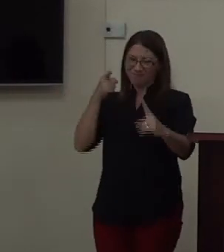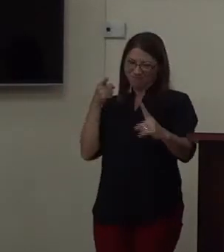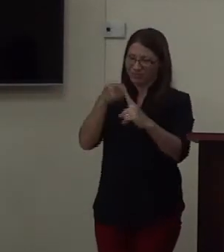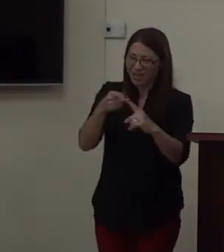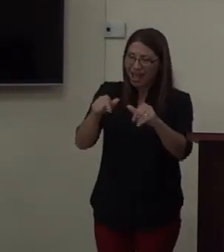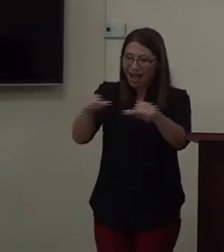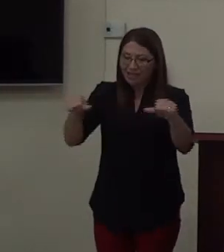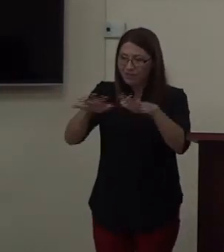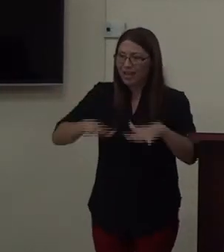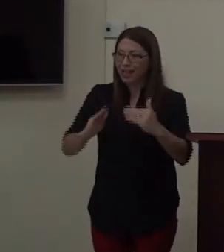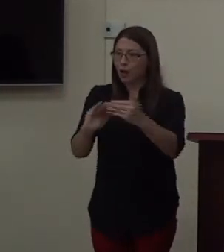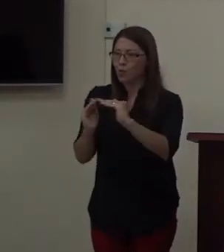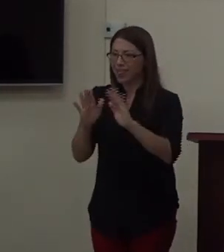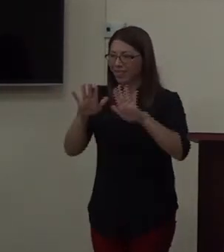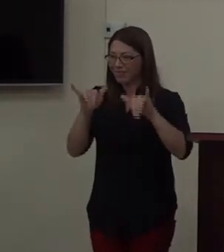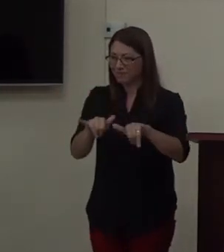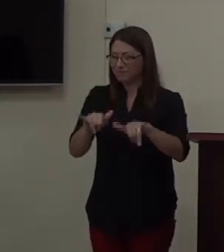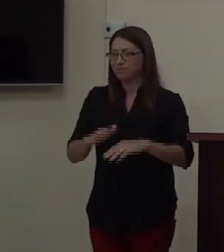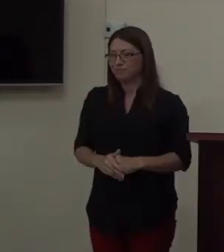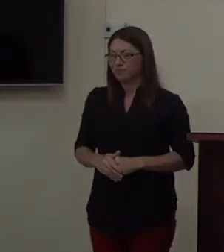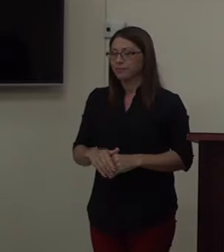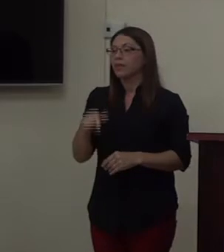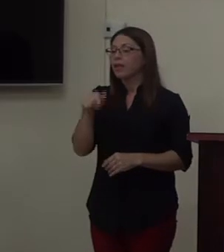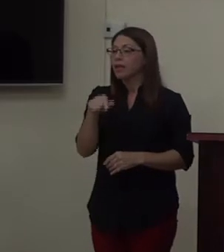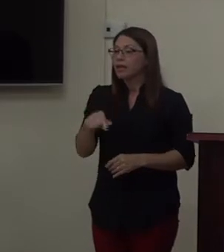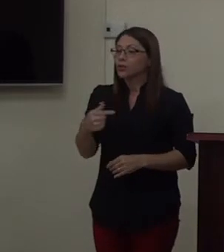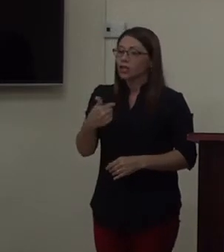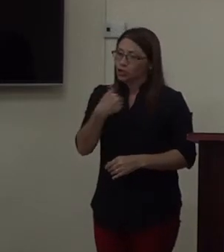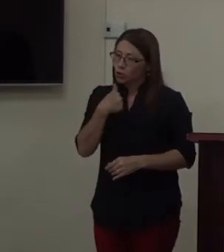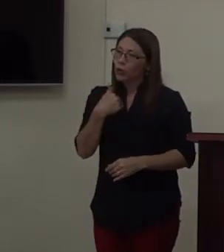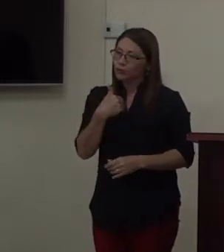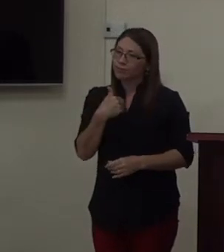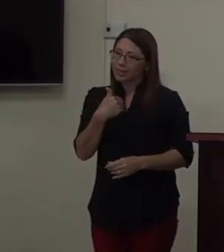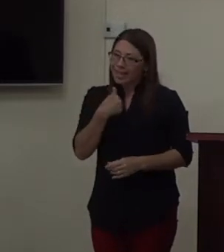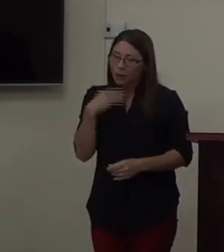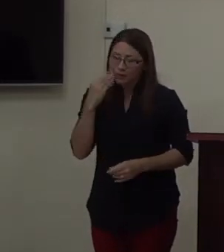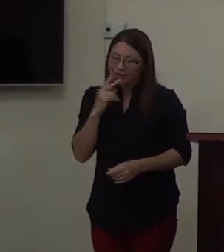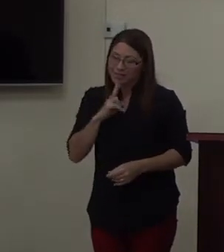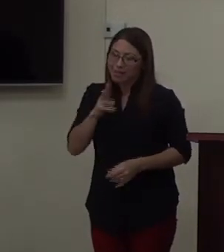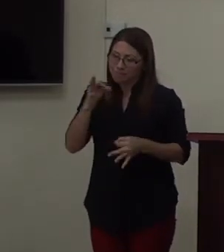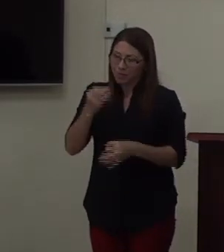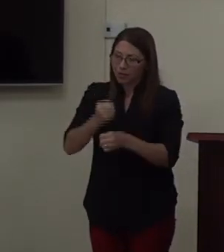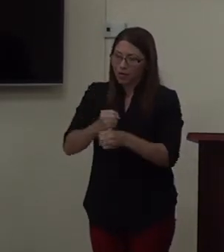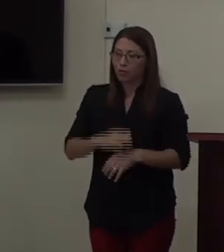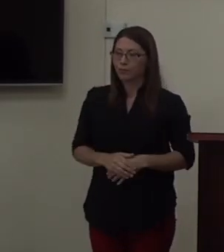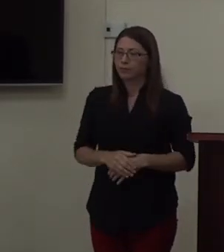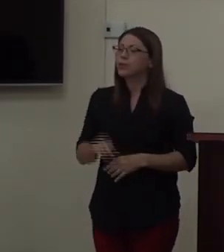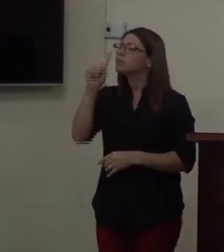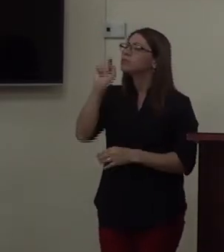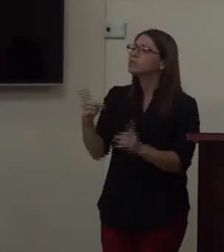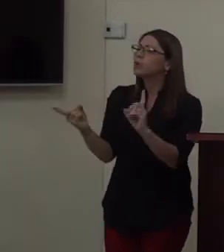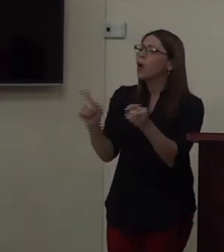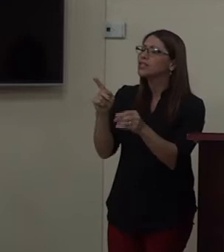esfera de la comunidad, ¿verdad? Que es, digamos, lo que yo tengo en realidad, experiencia de trabajo. ¿Cuáles son los